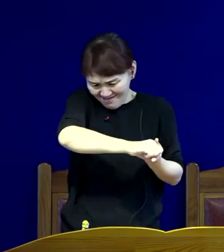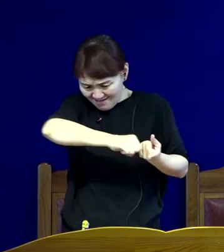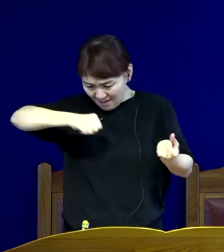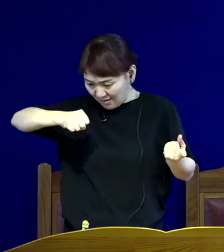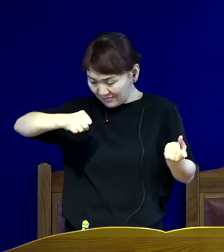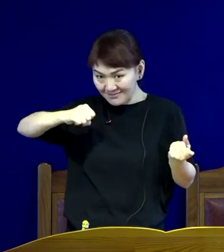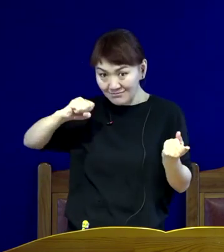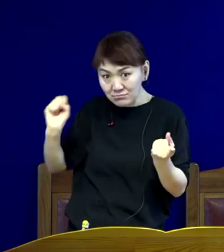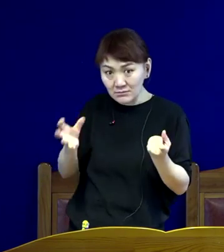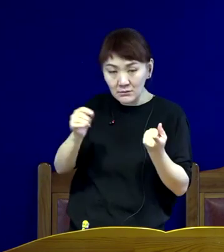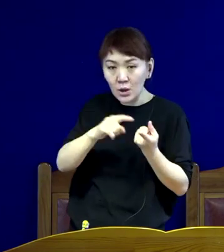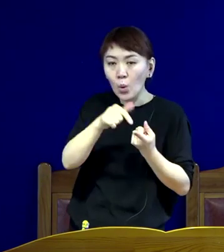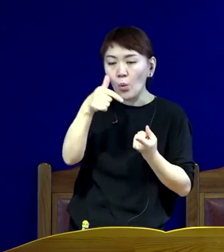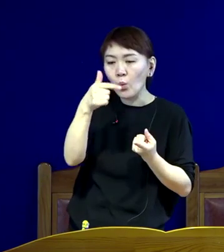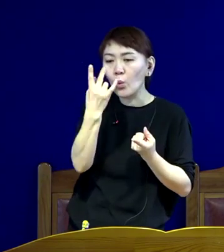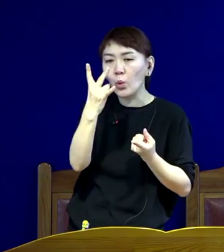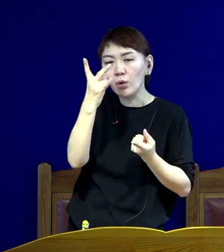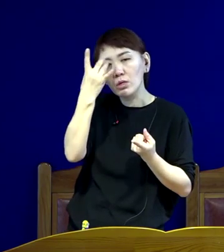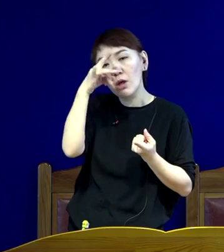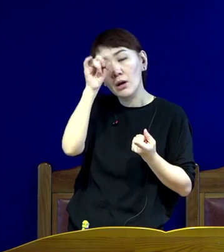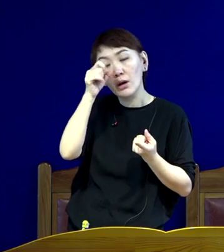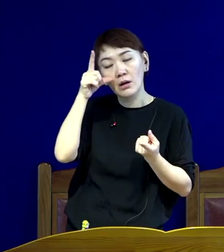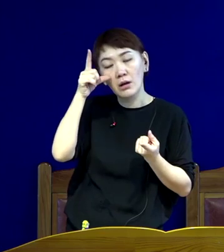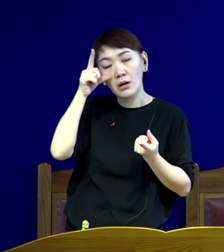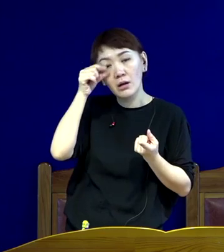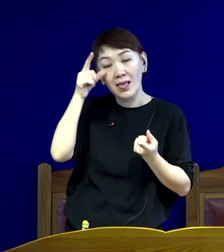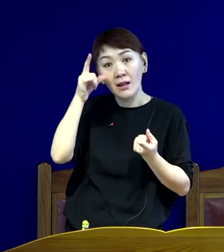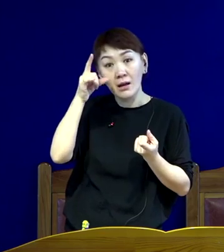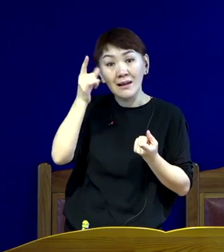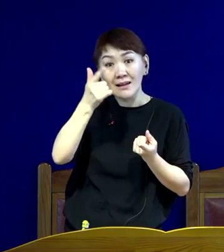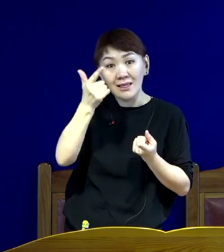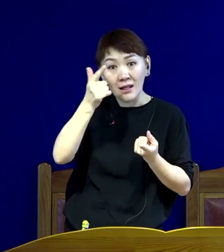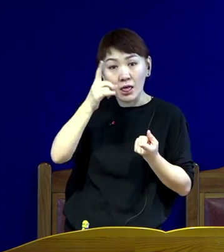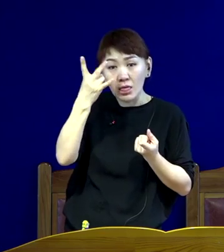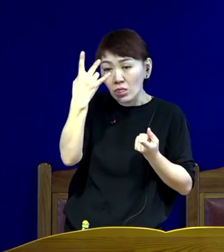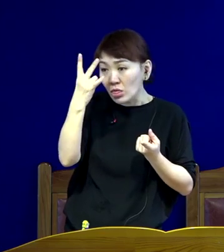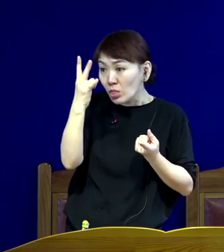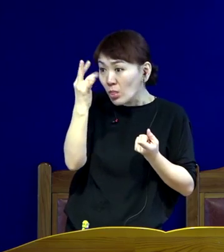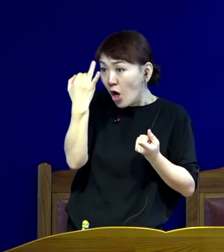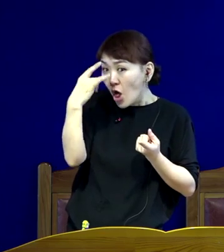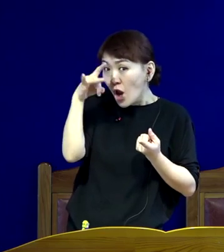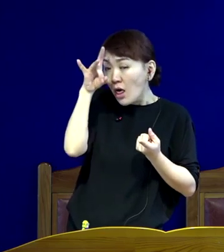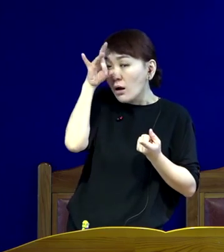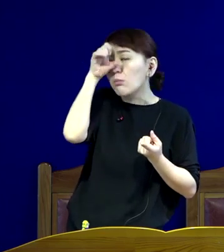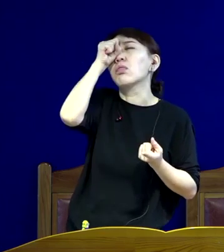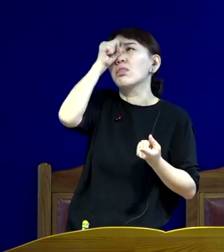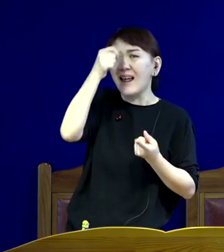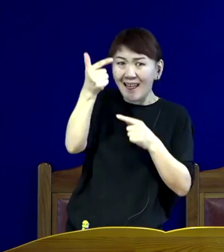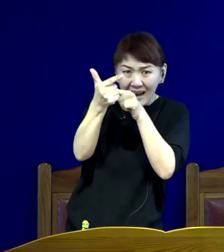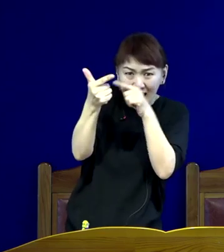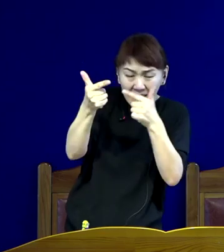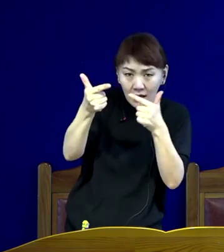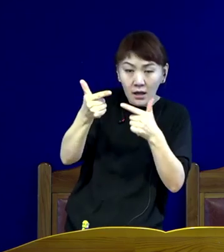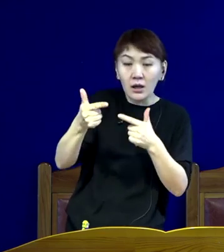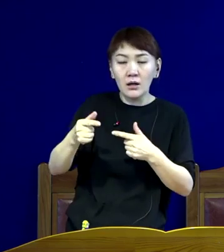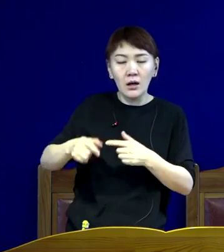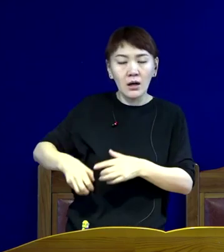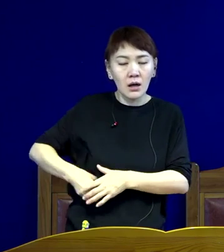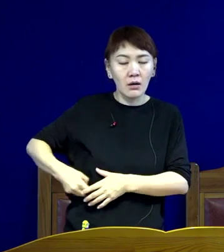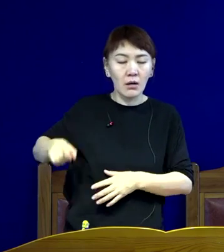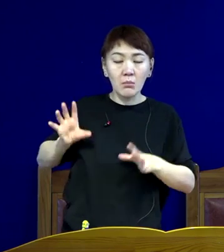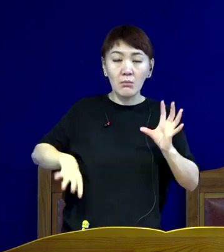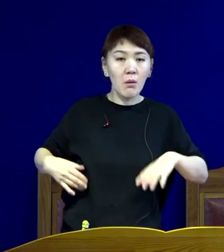үг юм байна. Хавирганаас нэгийг авч яхад хүртэл мэдхгүй байх хэмжээнд гүн нойронд автсан байна.